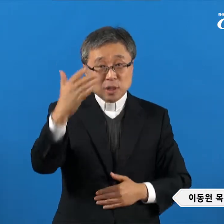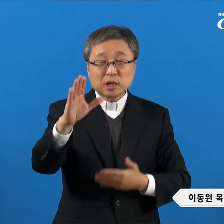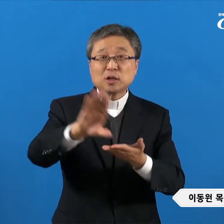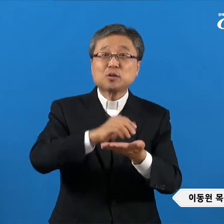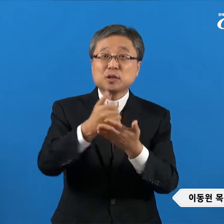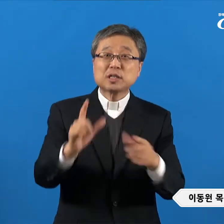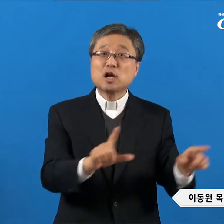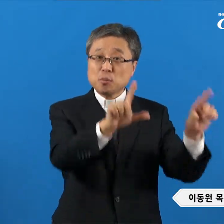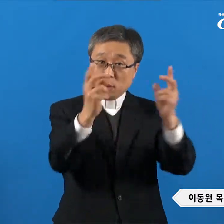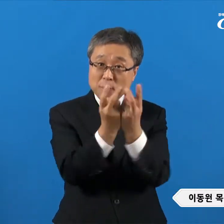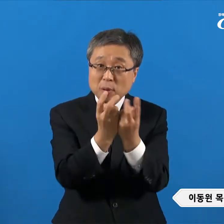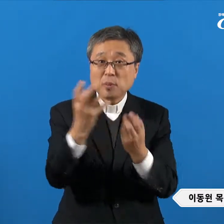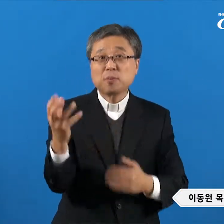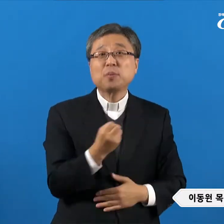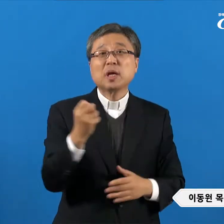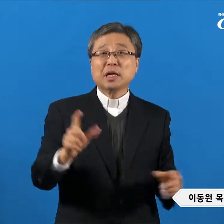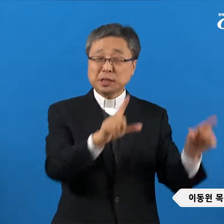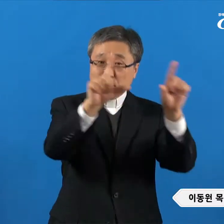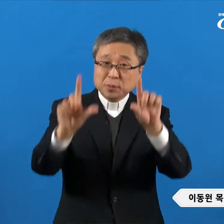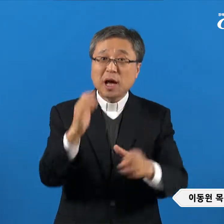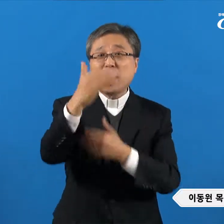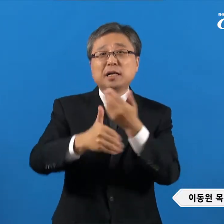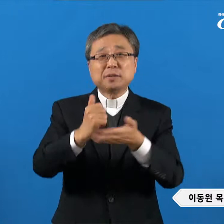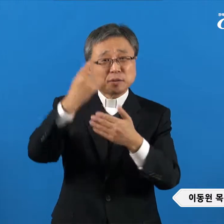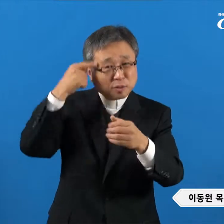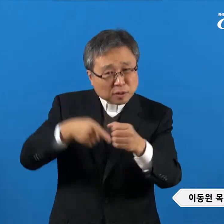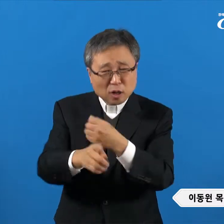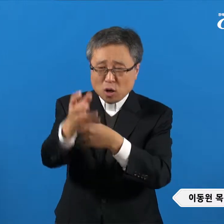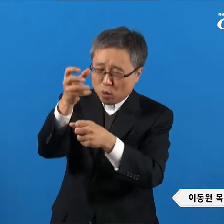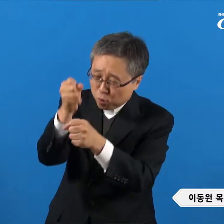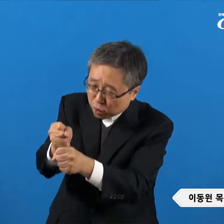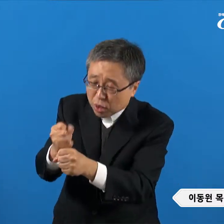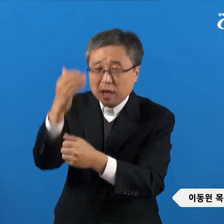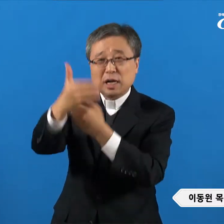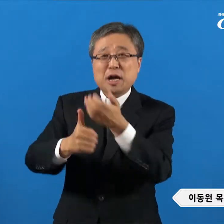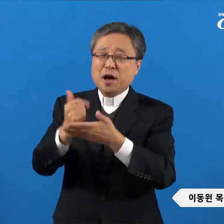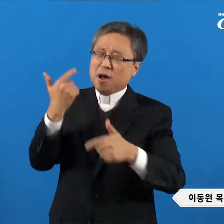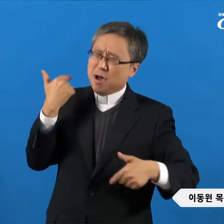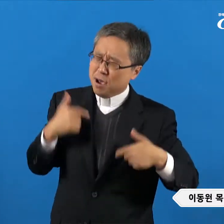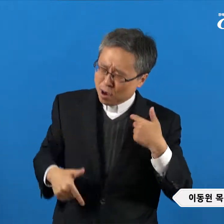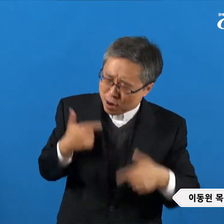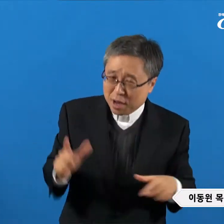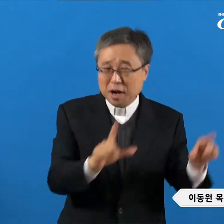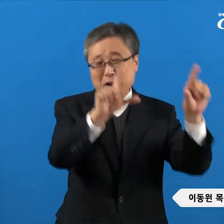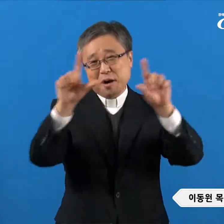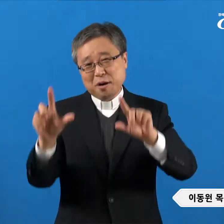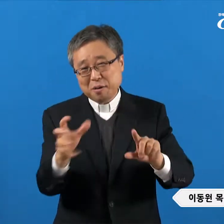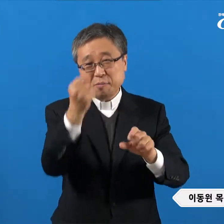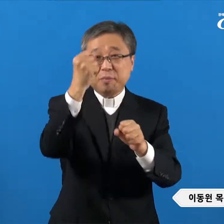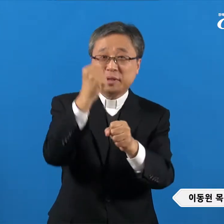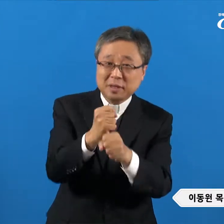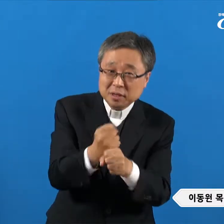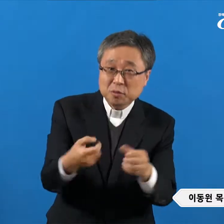삶의 방법으로 이 삶을 하나님의 뜻을 붙들고 하나님이 기뻐하시는 삶으로 만들어가기 위해서 주신 것이 기도란